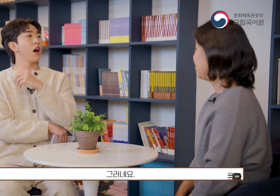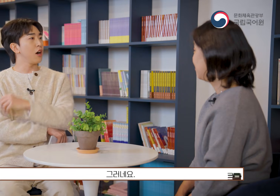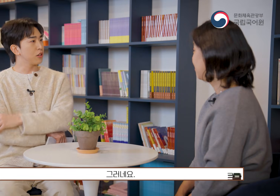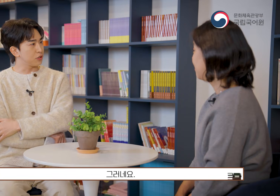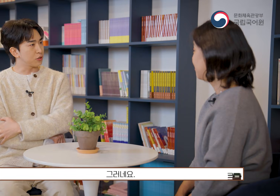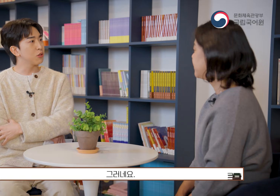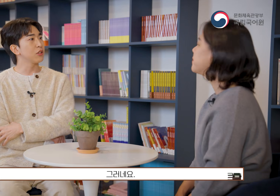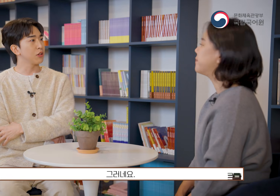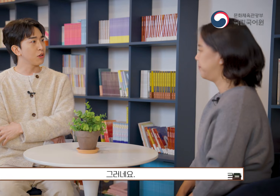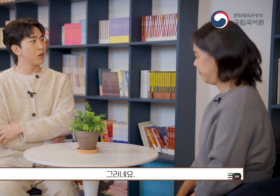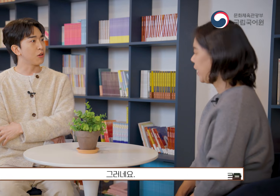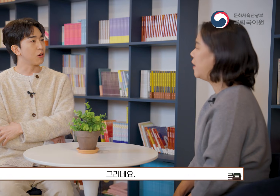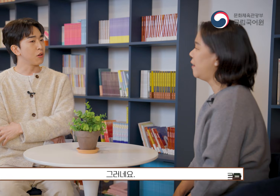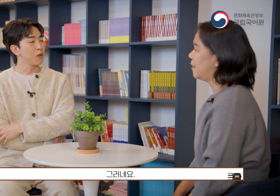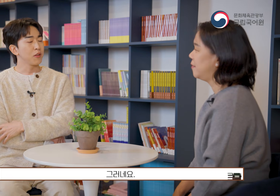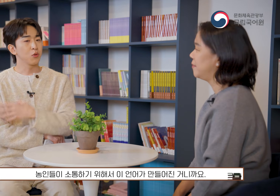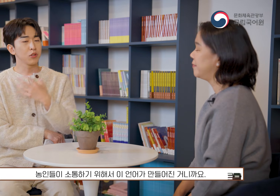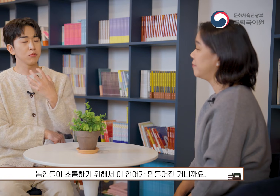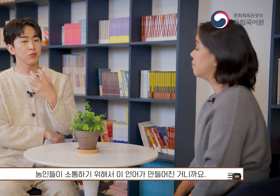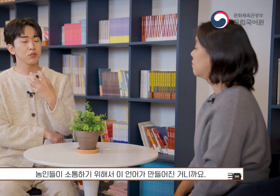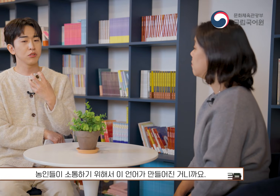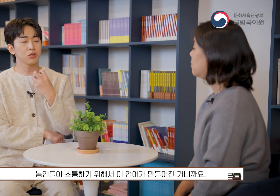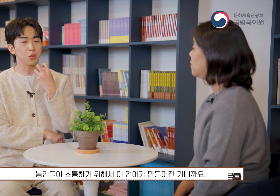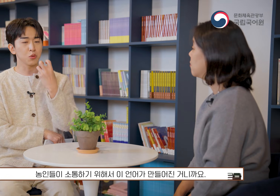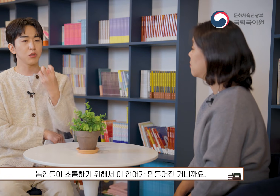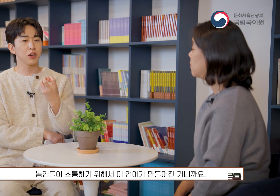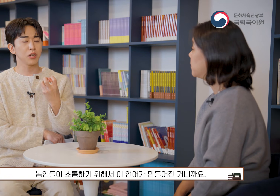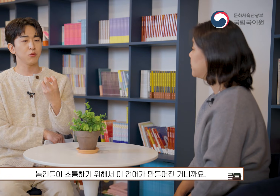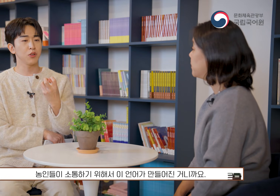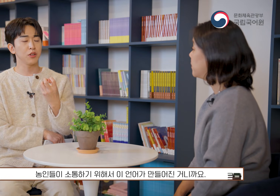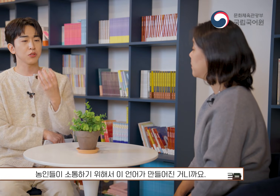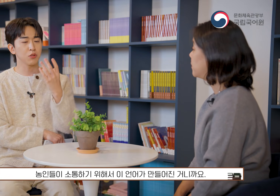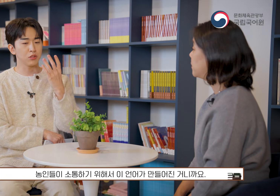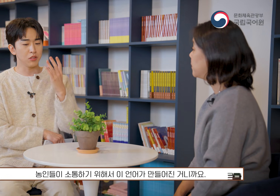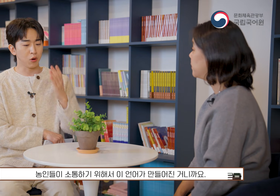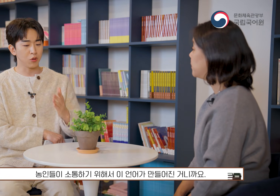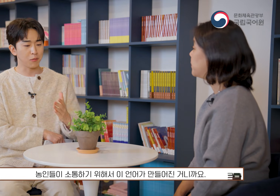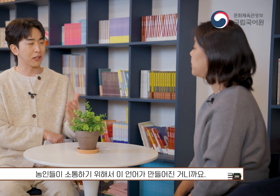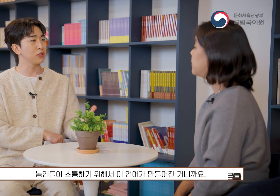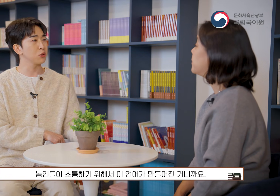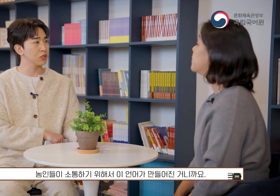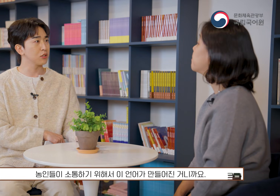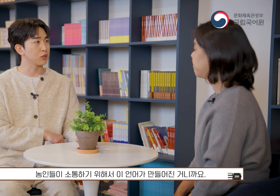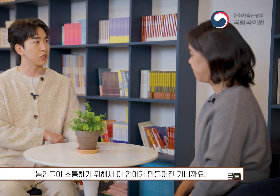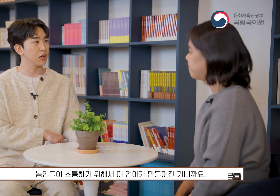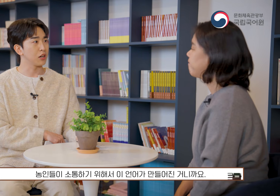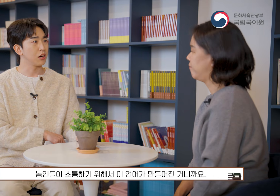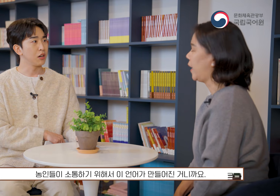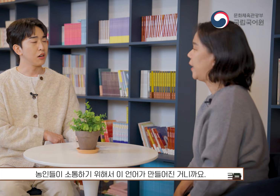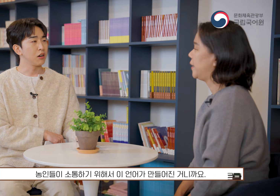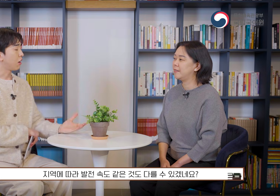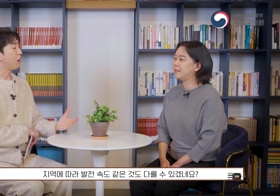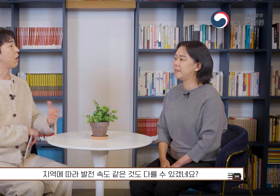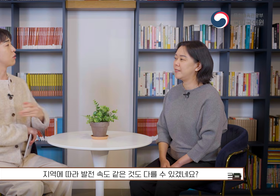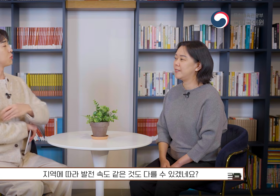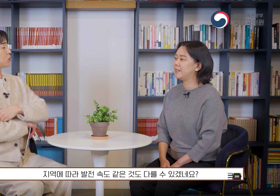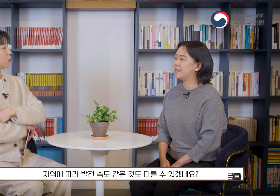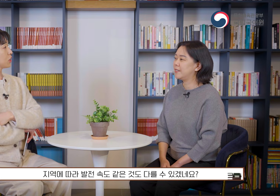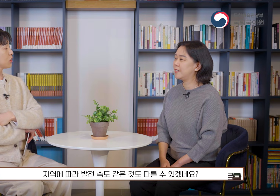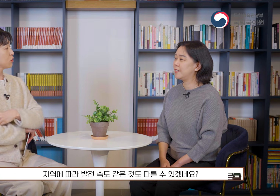아, 그러네요. 네. 농인분들이 소통을 하기 위해서 이 언어가 만들어지는 거니까 네. 아, 그럼 지역에 따라서